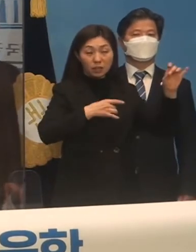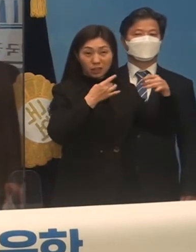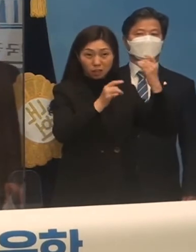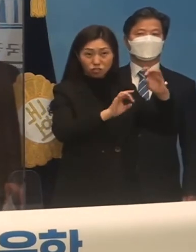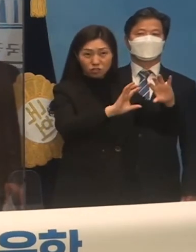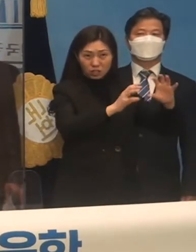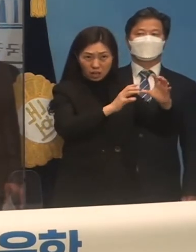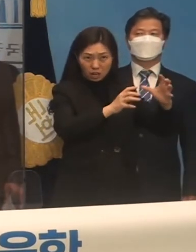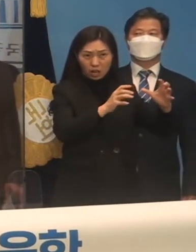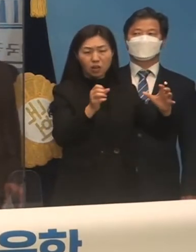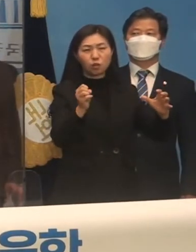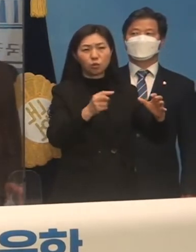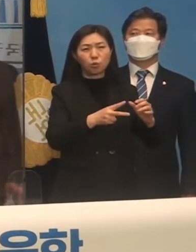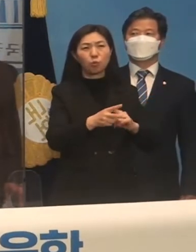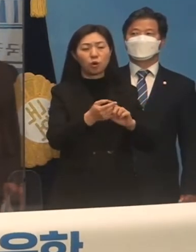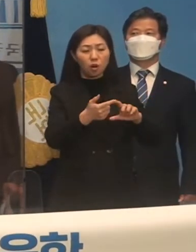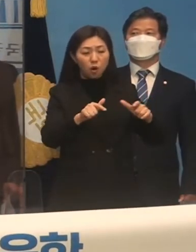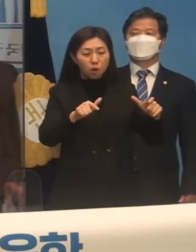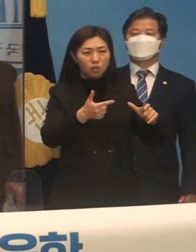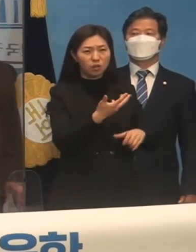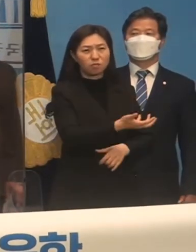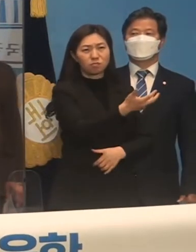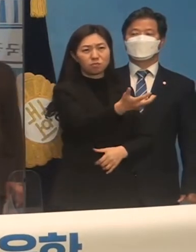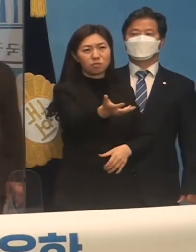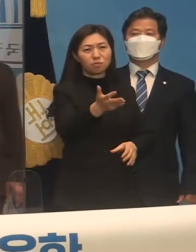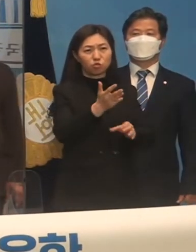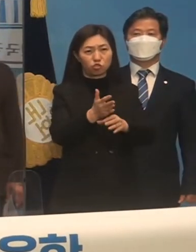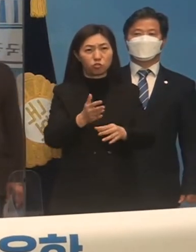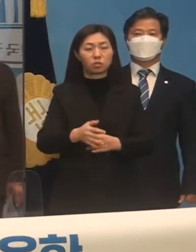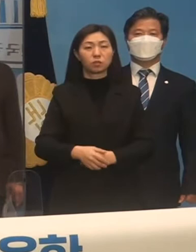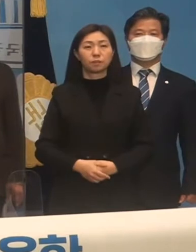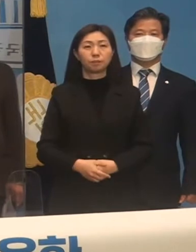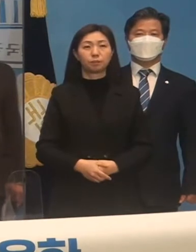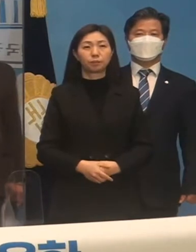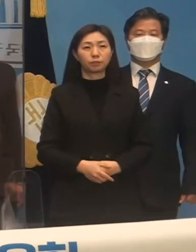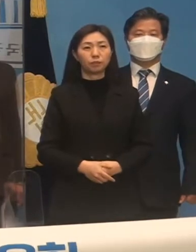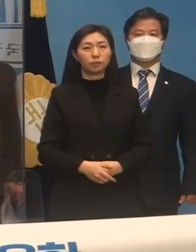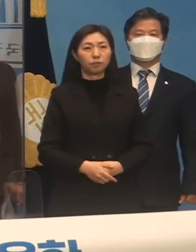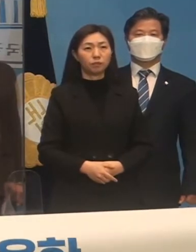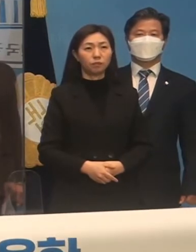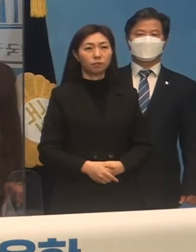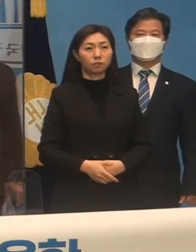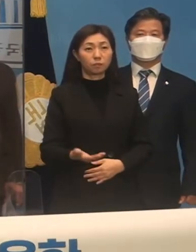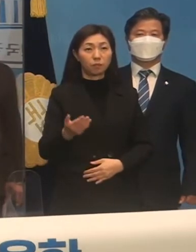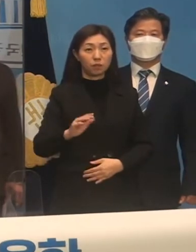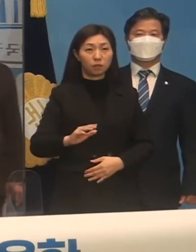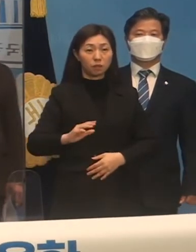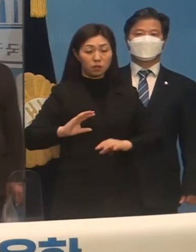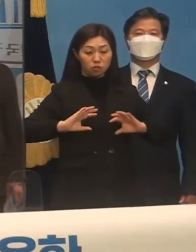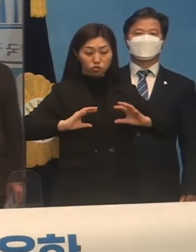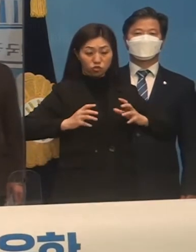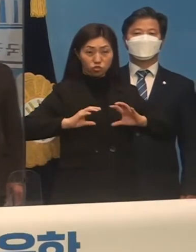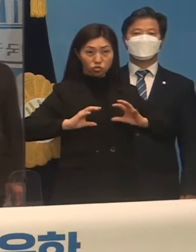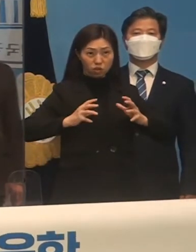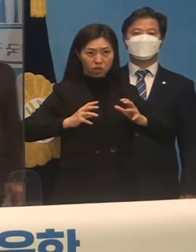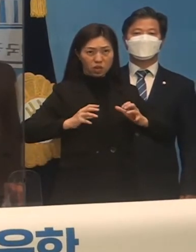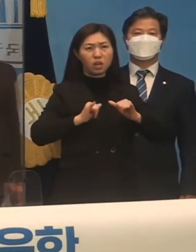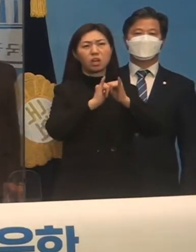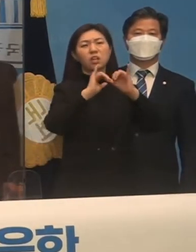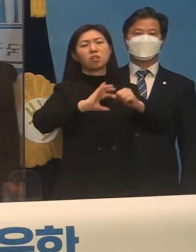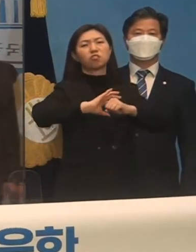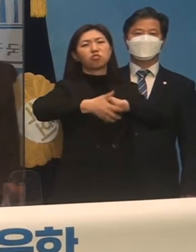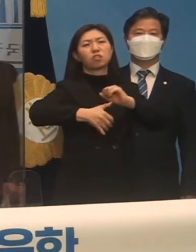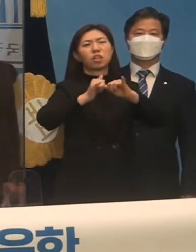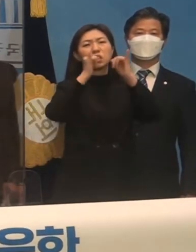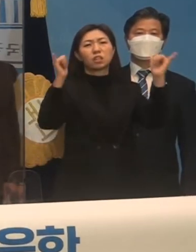지역의 난민 상태로 떠돌고 있습니다. 그렇지만 국제사회는